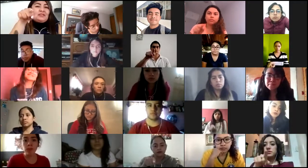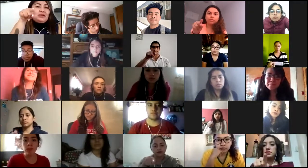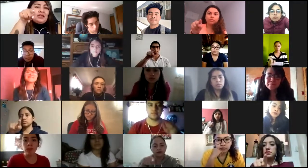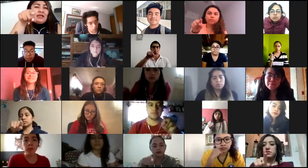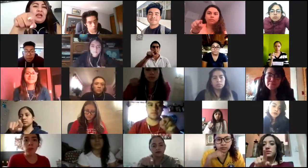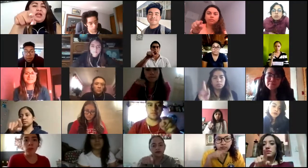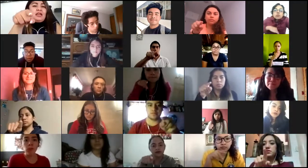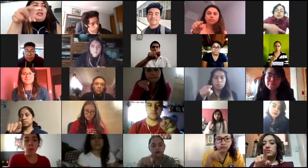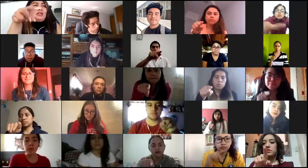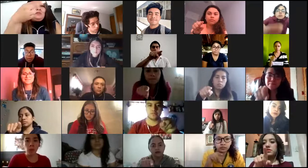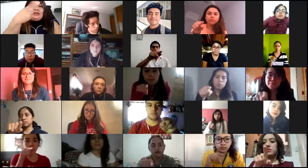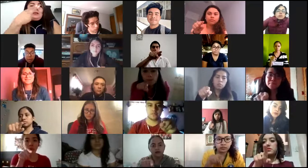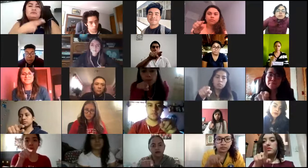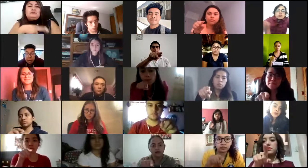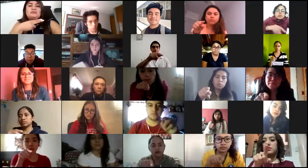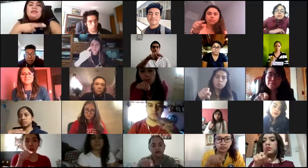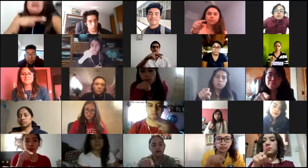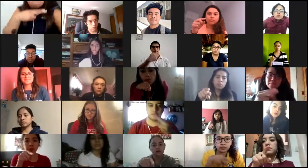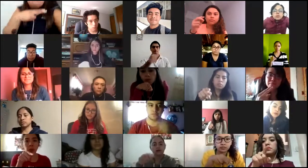a la persona, y nombre.